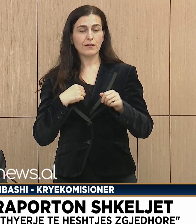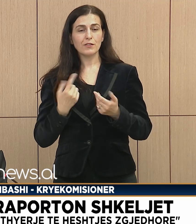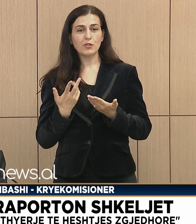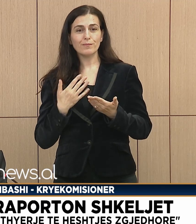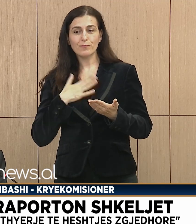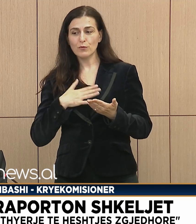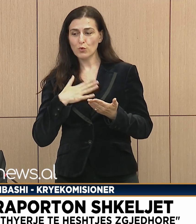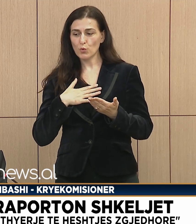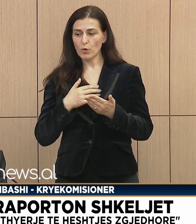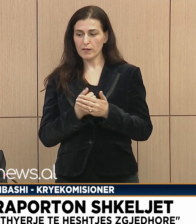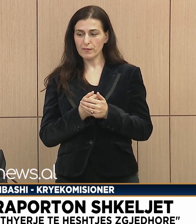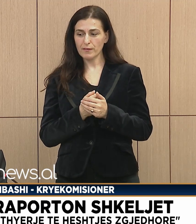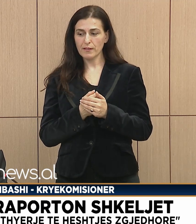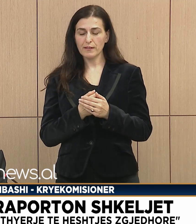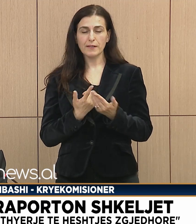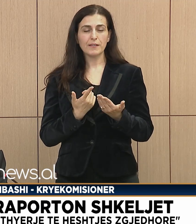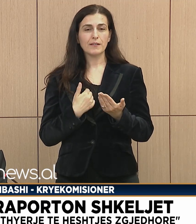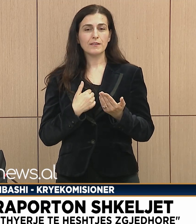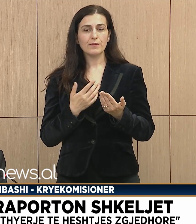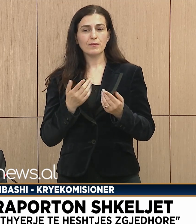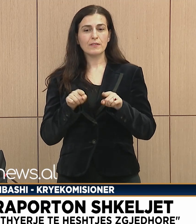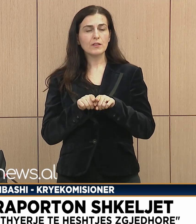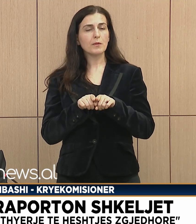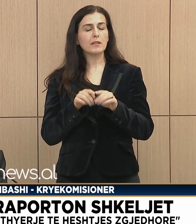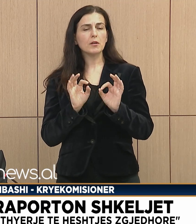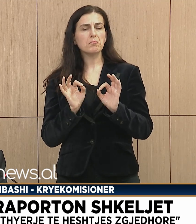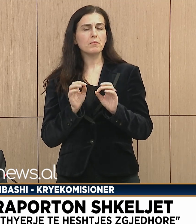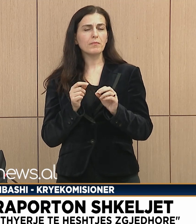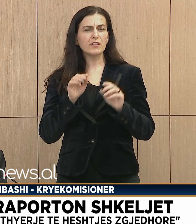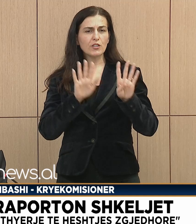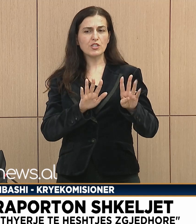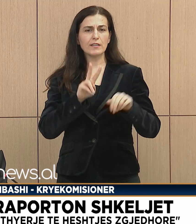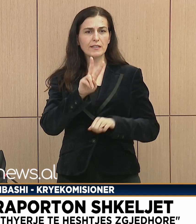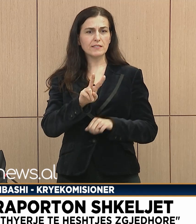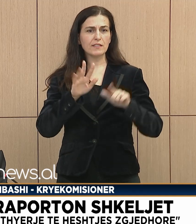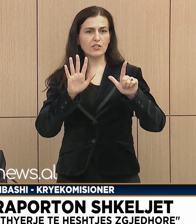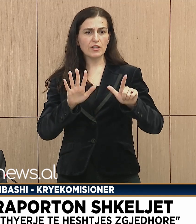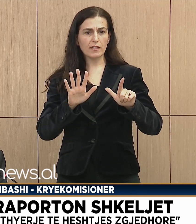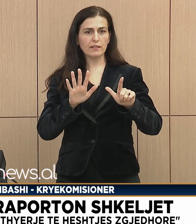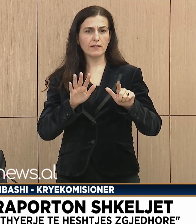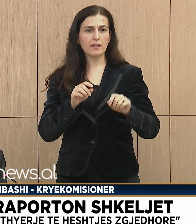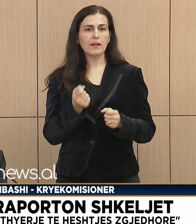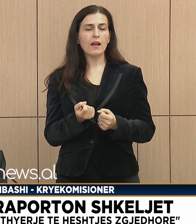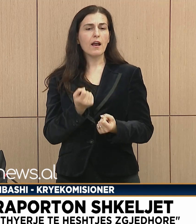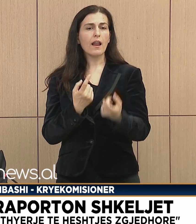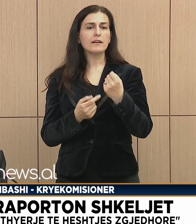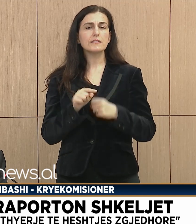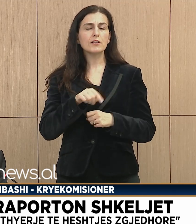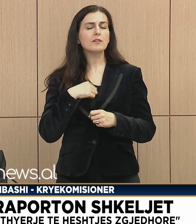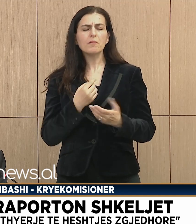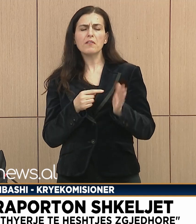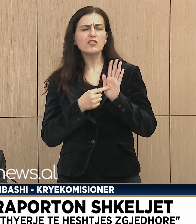që ky si sistem ka funksionuar. Janë 927 raste.